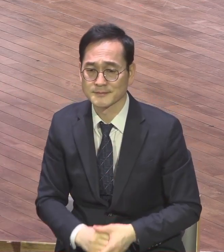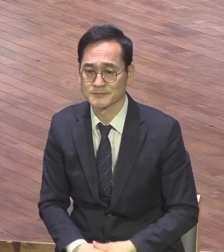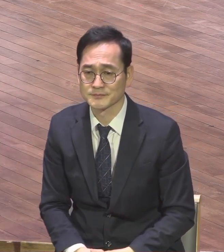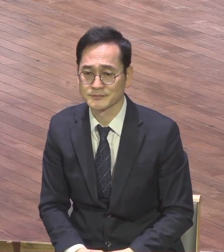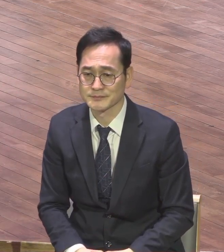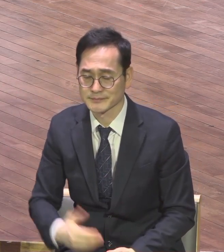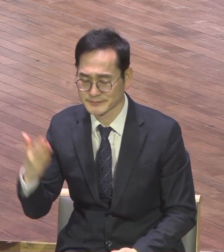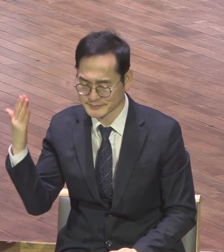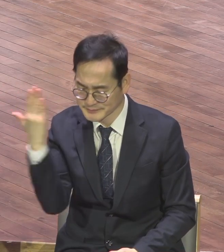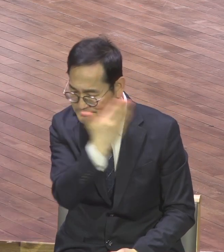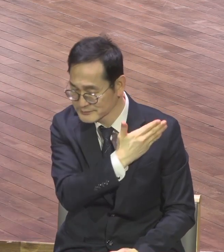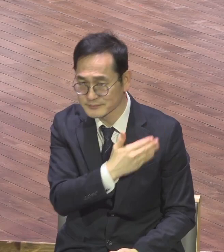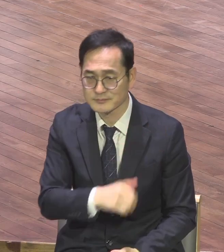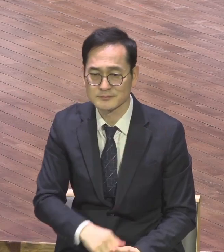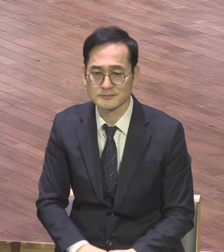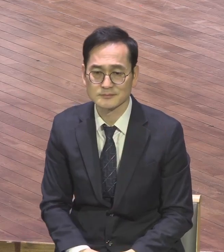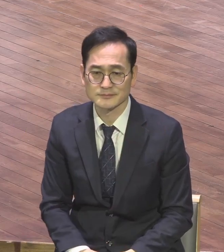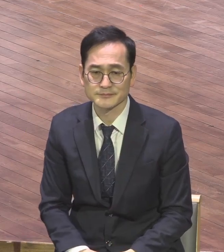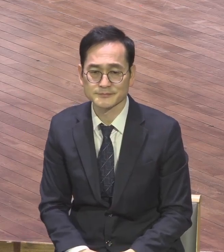증거로 부활하셨어요.